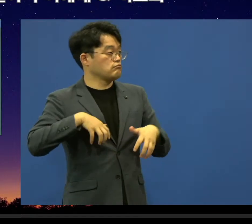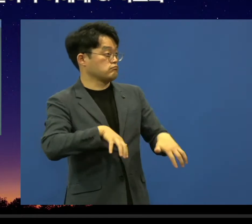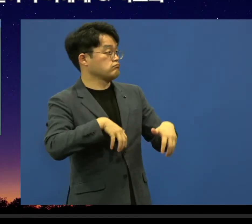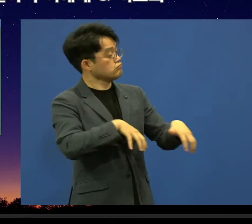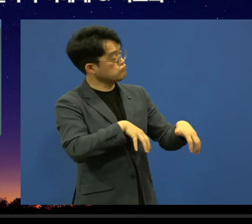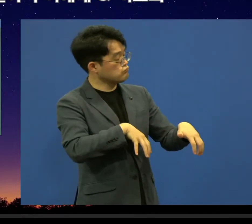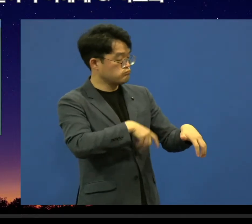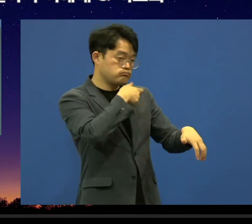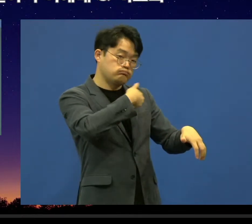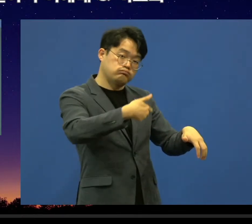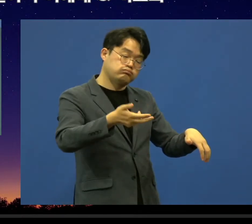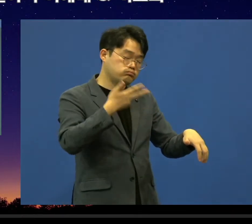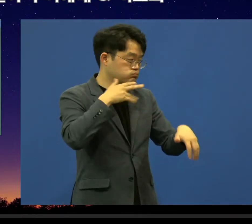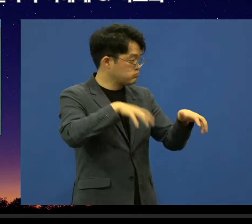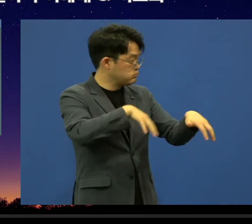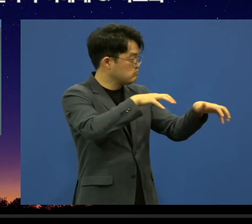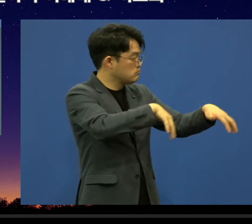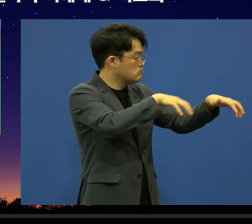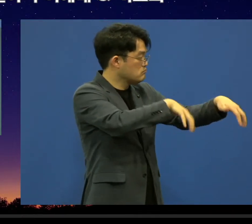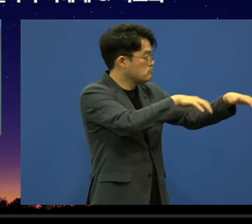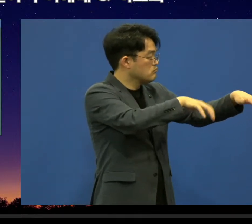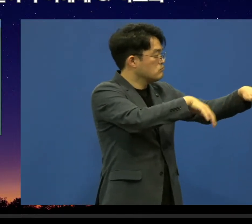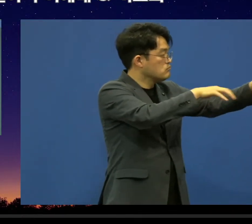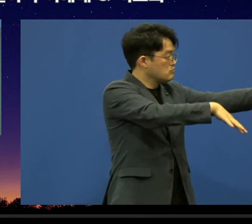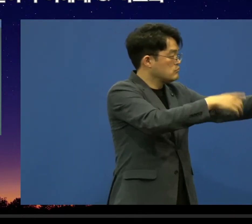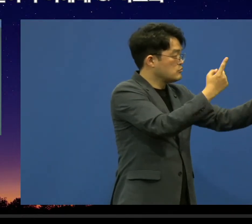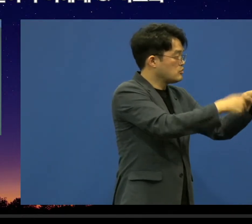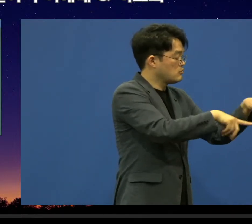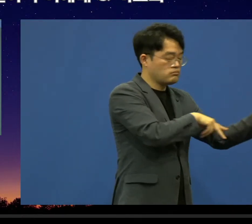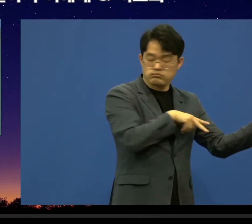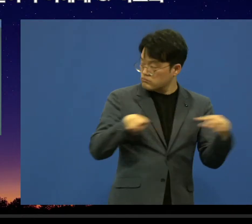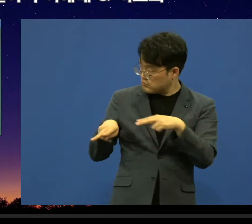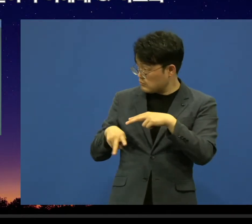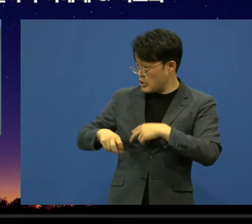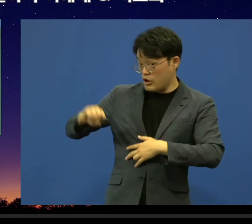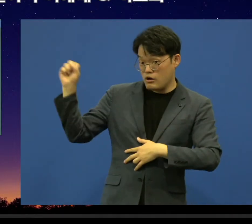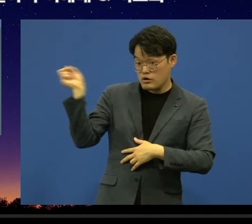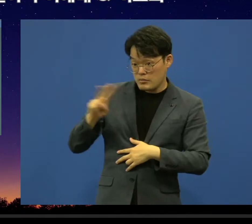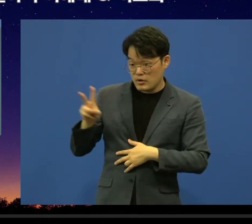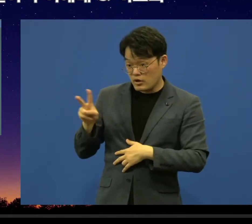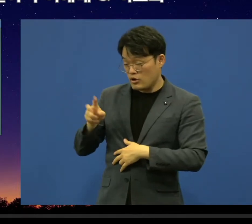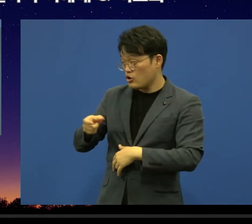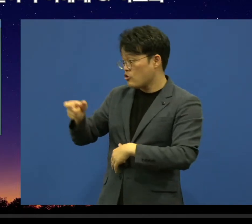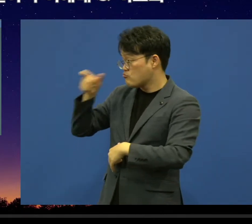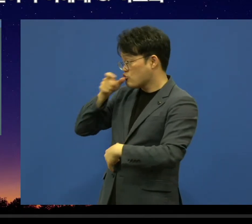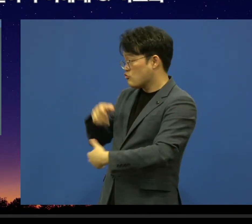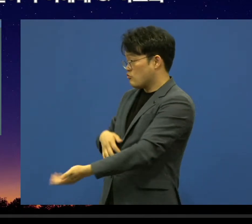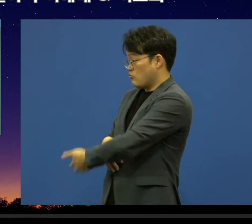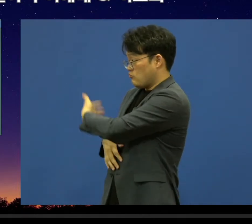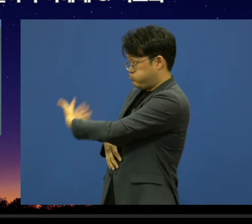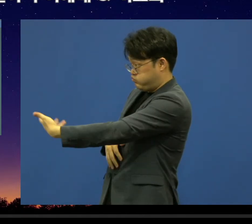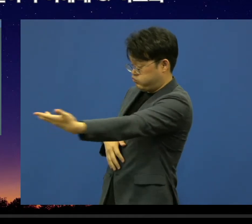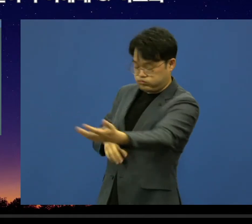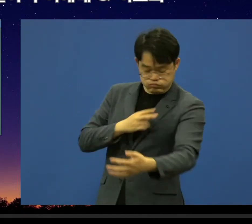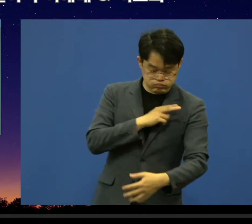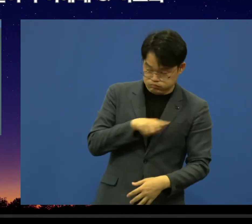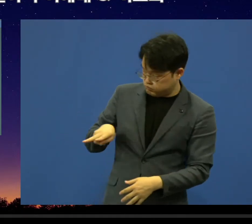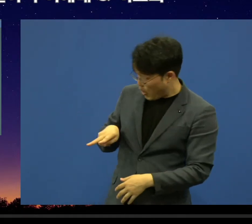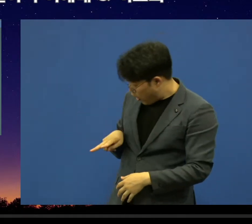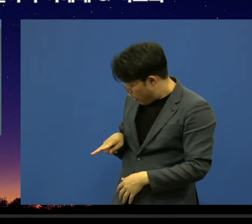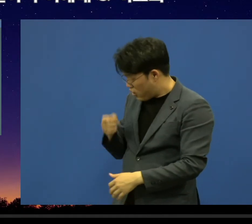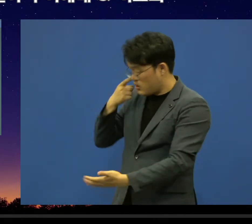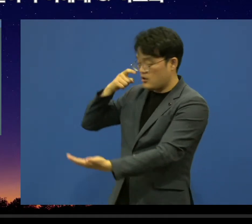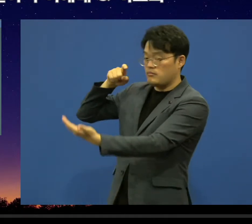순간 내 뒤에서 샤 하고 흐르는 요단강 물을 뒤돌아보니 발견하는